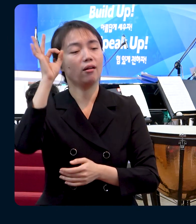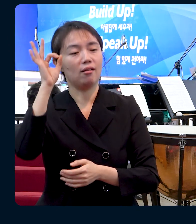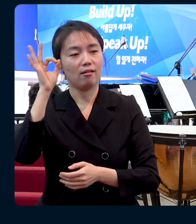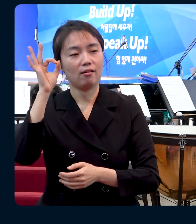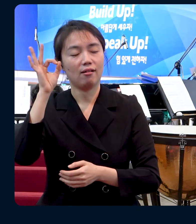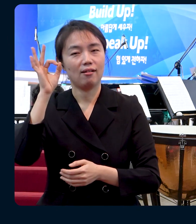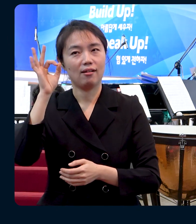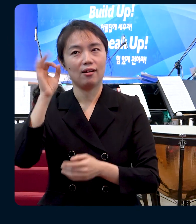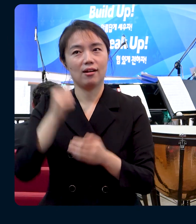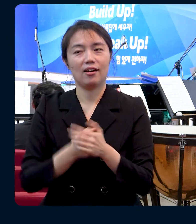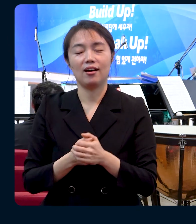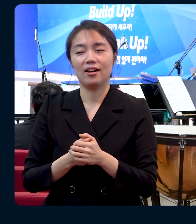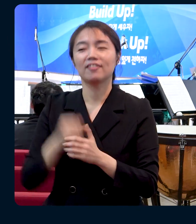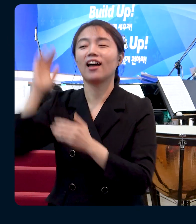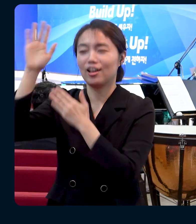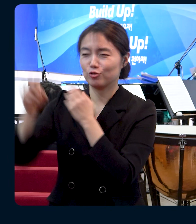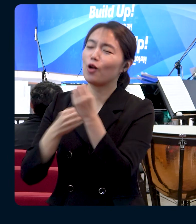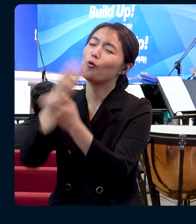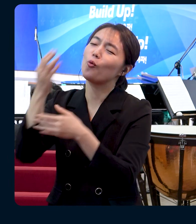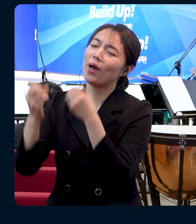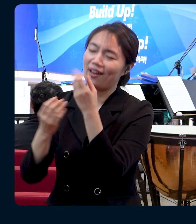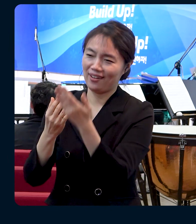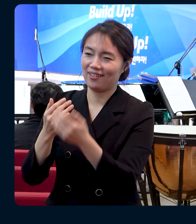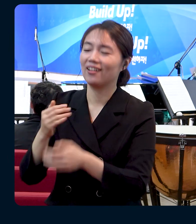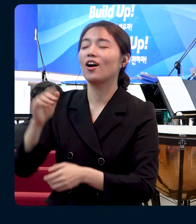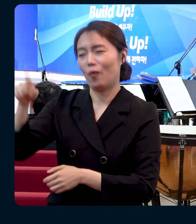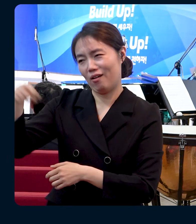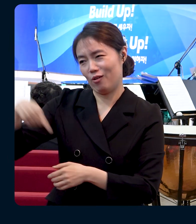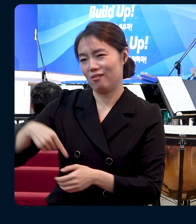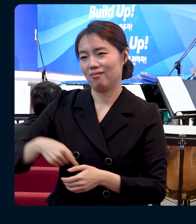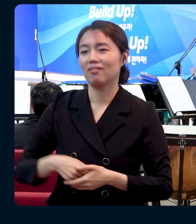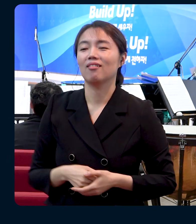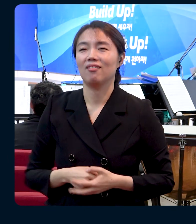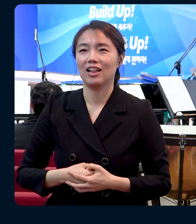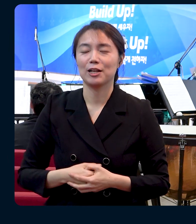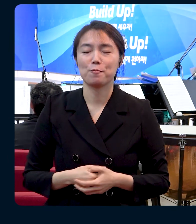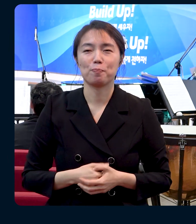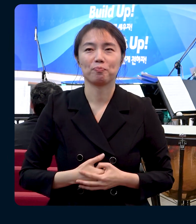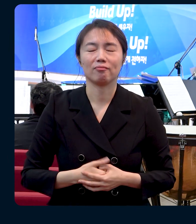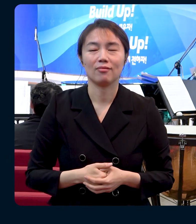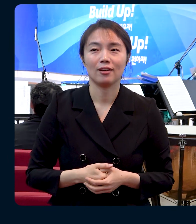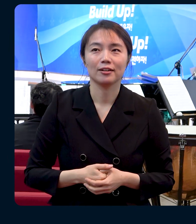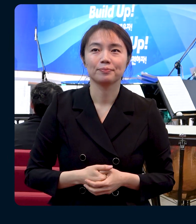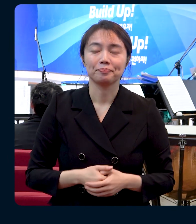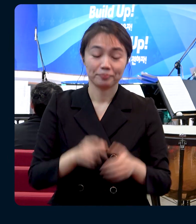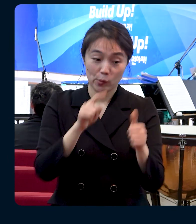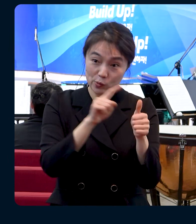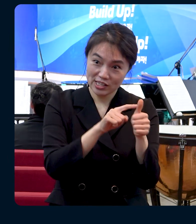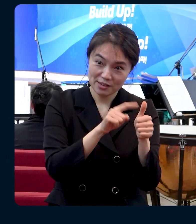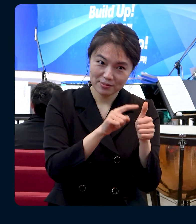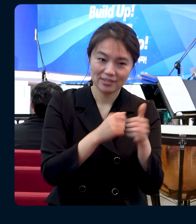그 시간이 이렇게 아름다운 것인지 몰랐다. 이 고백하게 한다 그 말입니다.